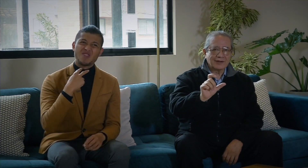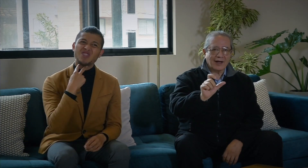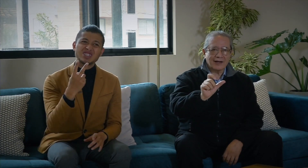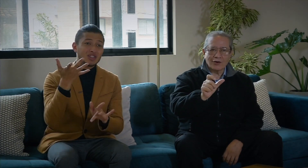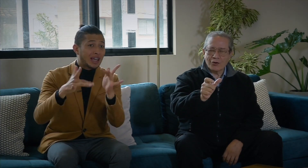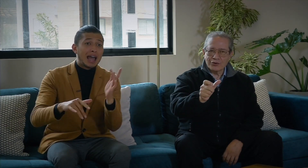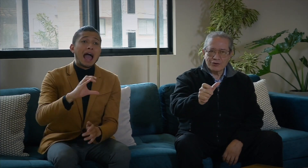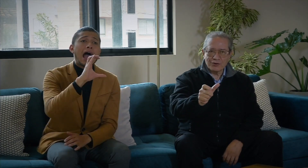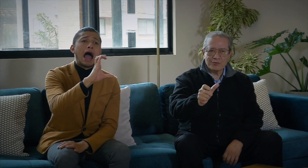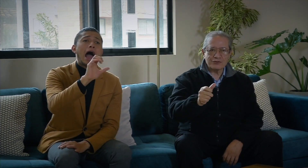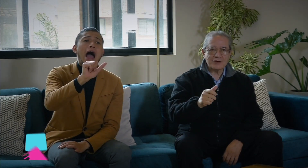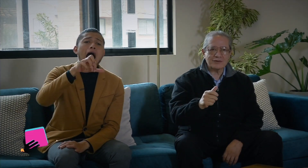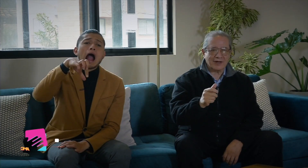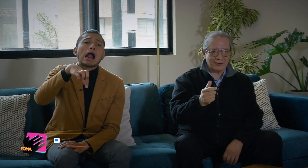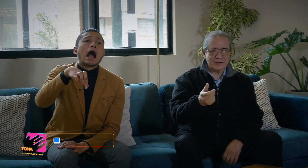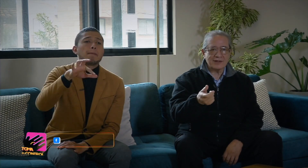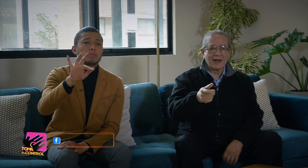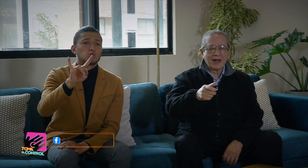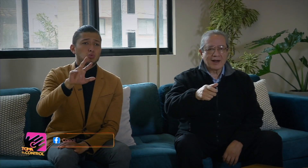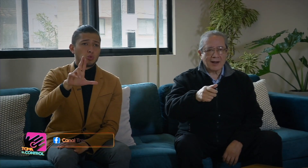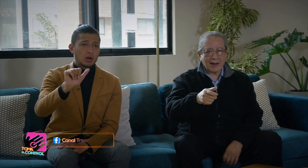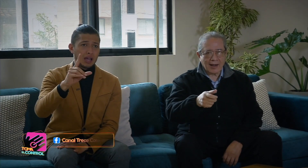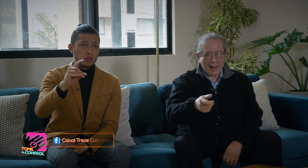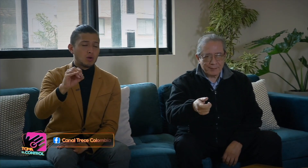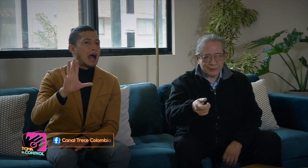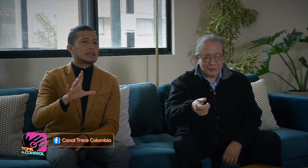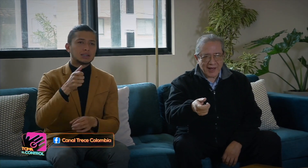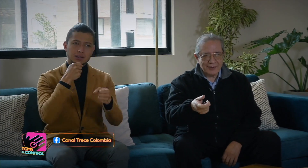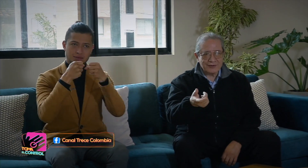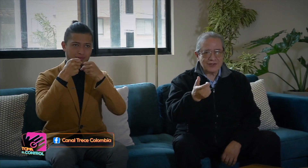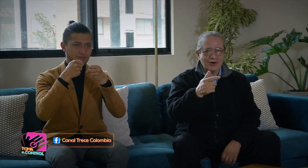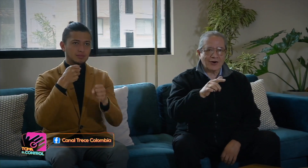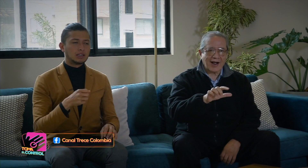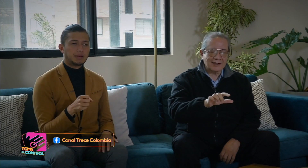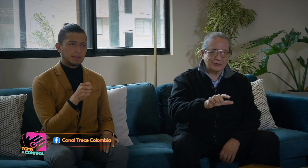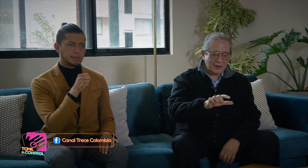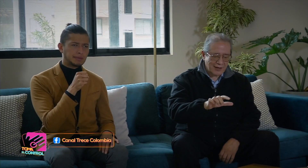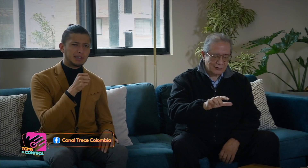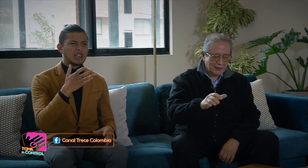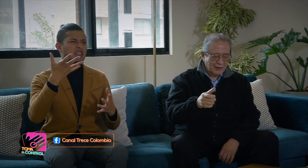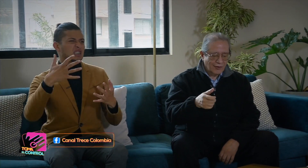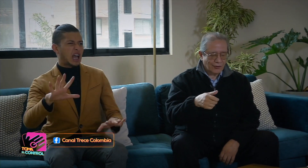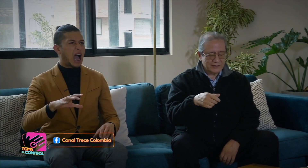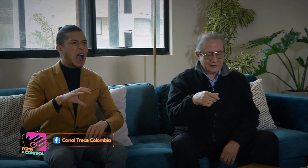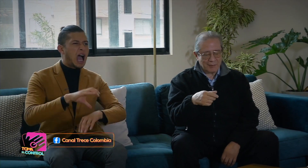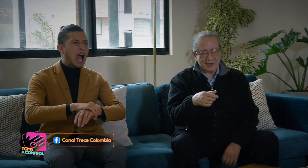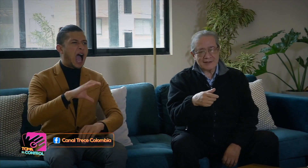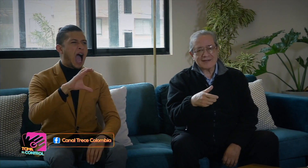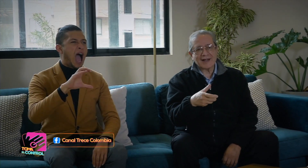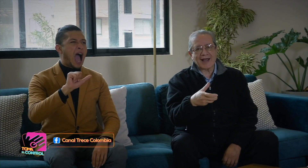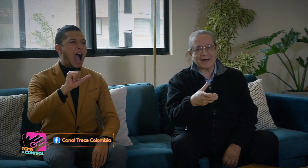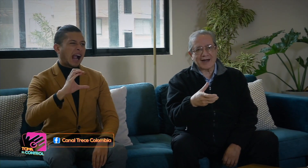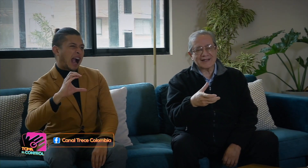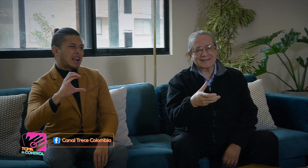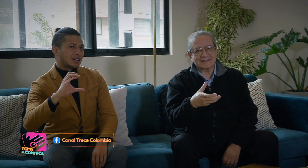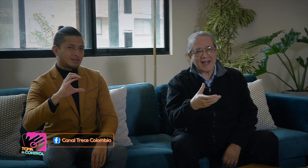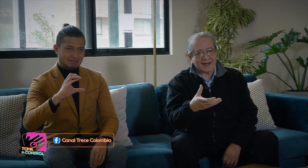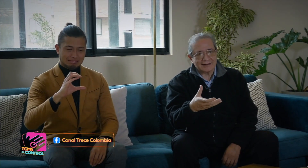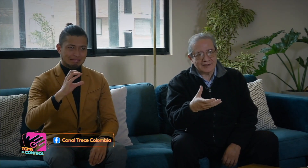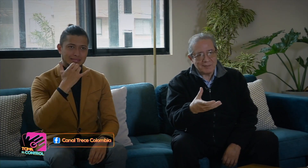¿no? Oye uno mucho eso, que no dicen capturado, sino capturado. O también dicen